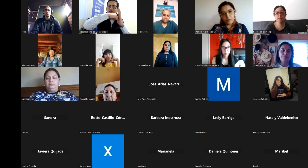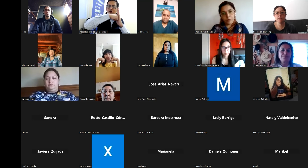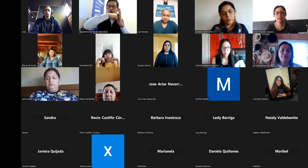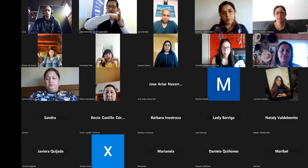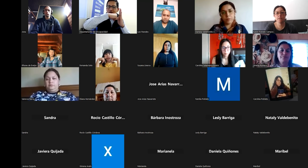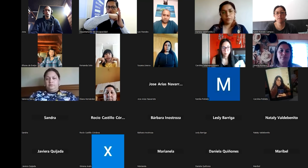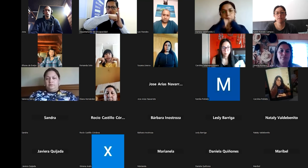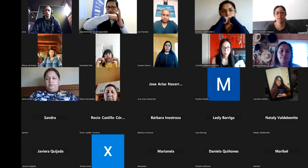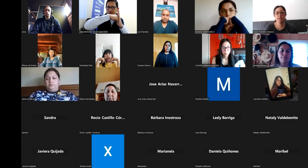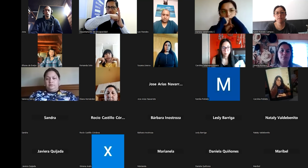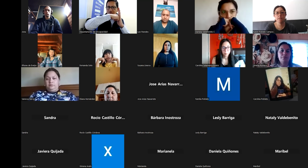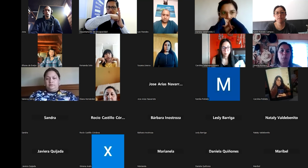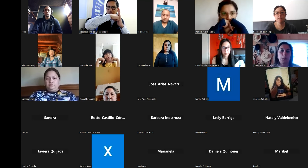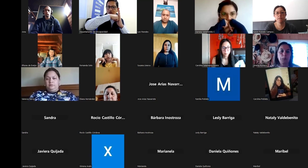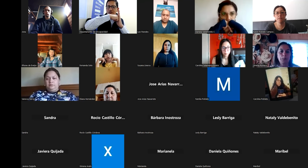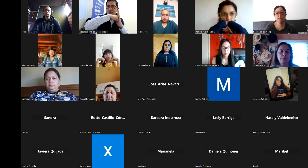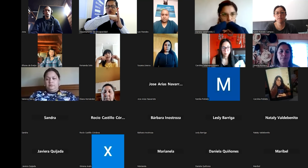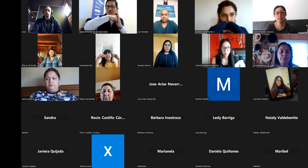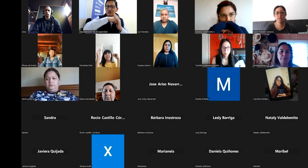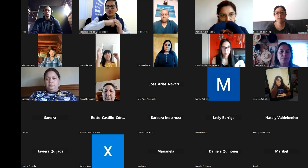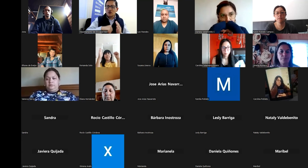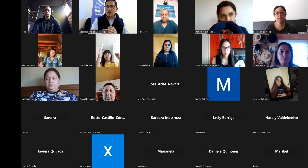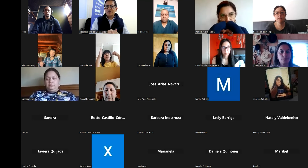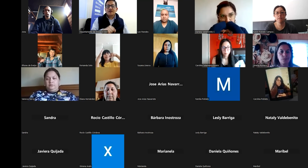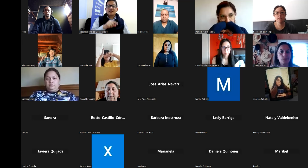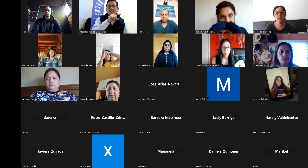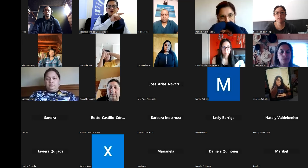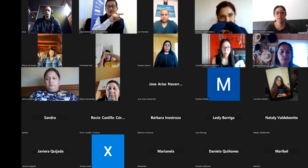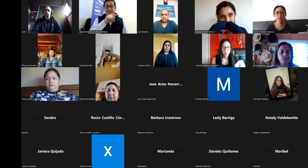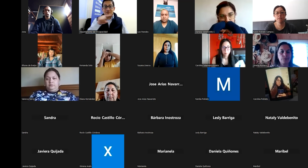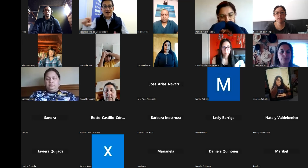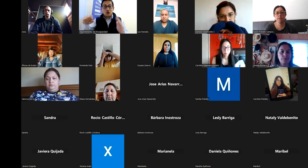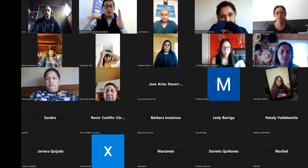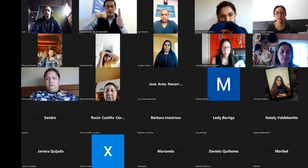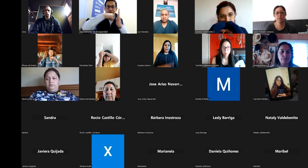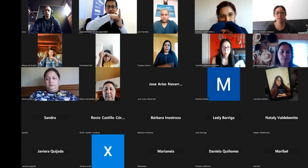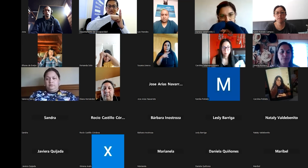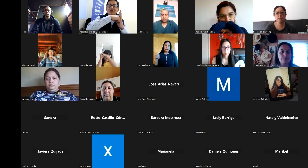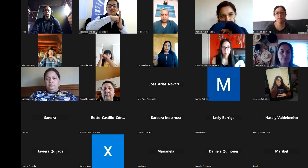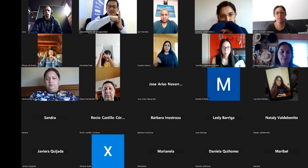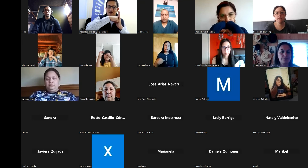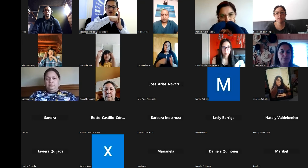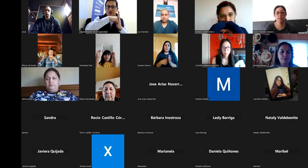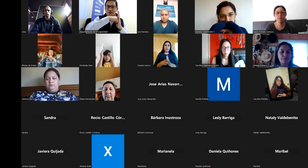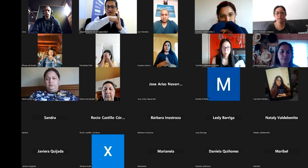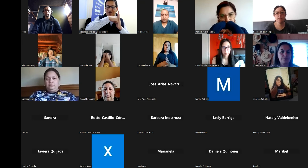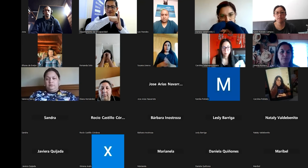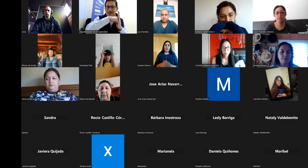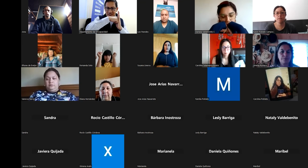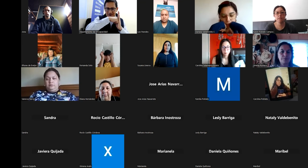eso es el tope de algo. Entonces, cuando llegamos al tope, decimos semana tope, estamos diciendo en otras palabras fin de